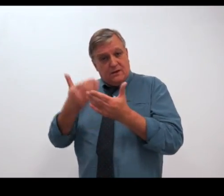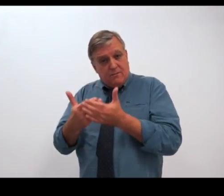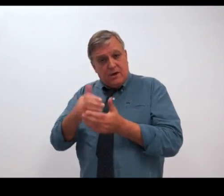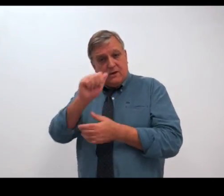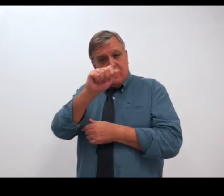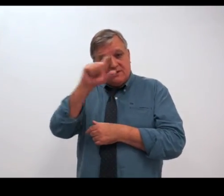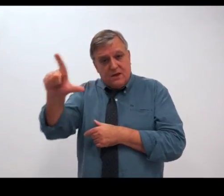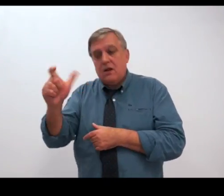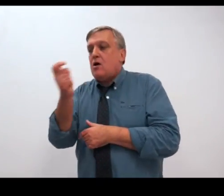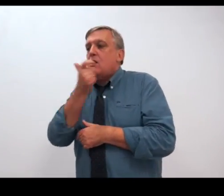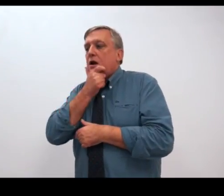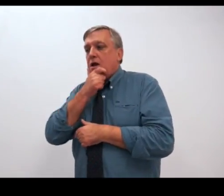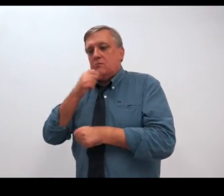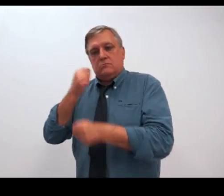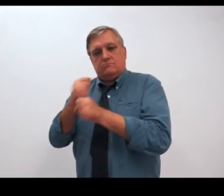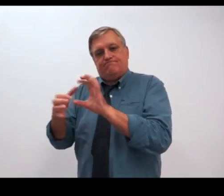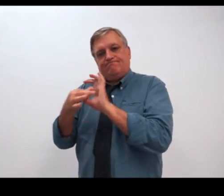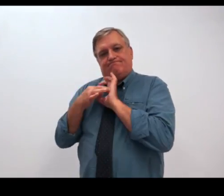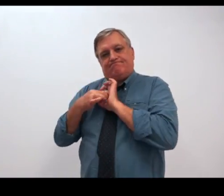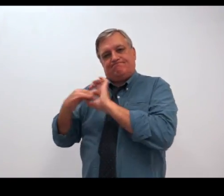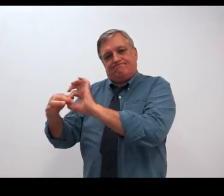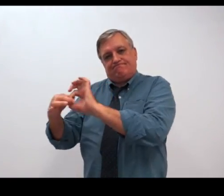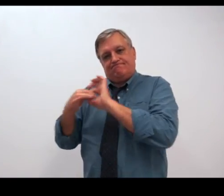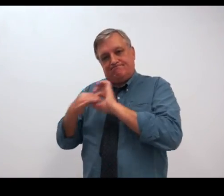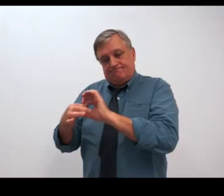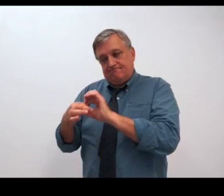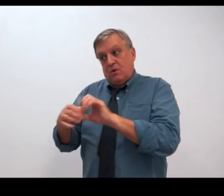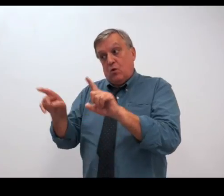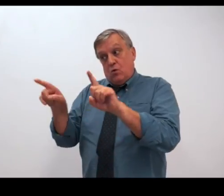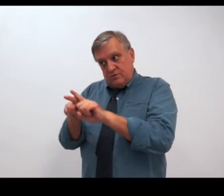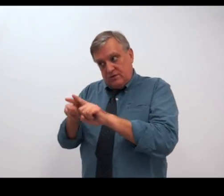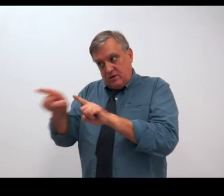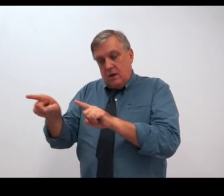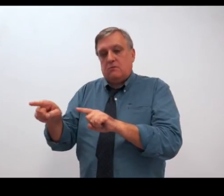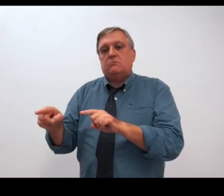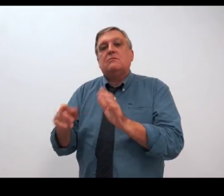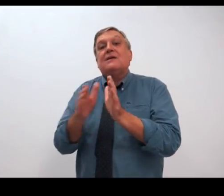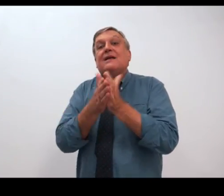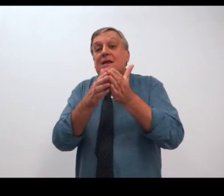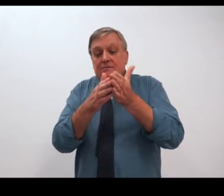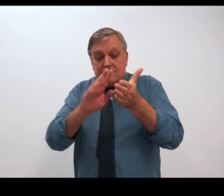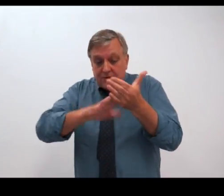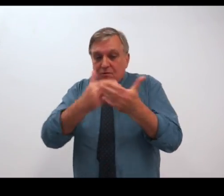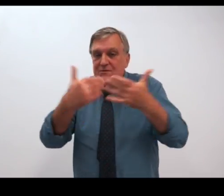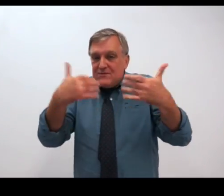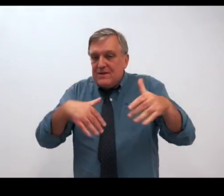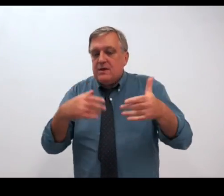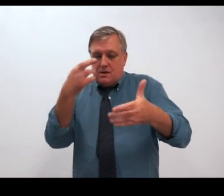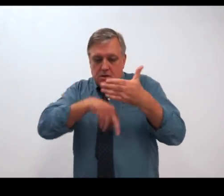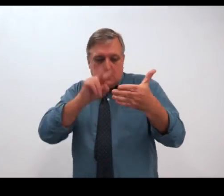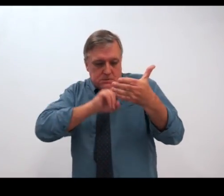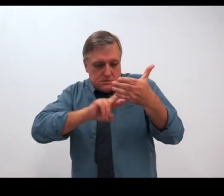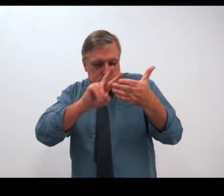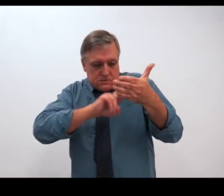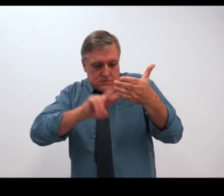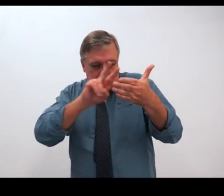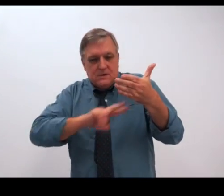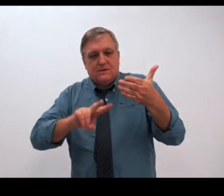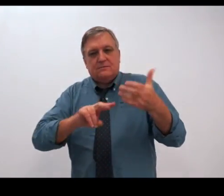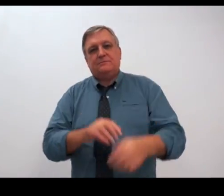Minus, interprète ASL anglais, pour sa coopération et pour la relecture minutieuse de ma traduction.